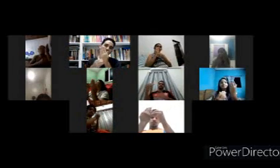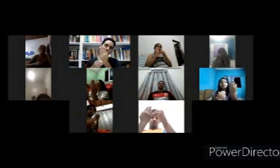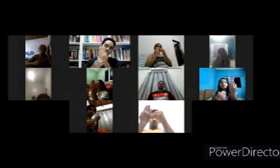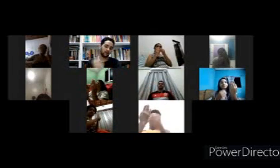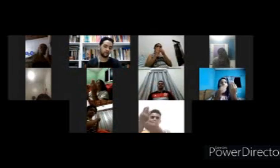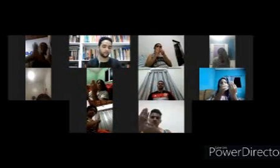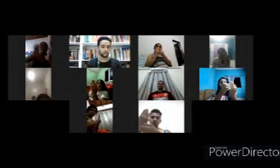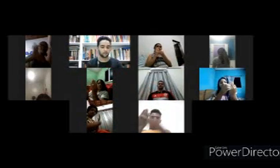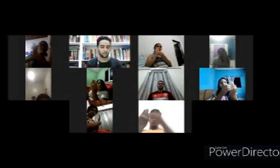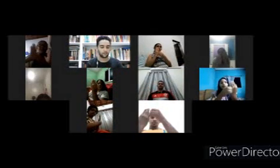Caderno.